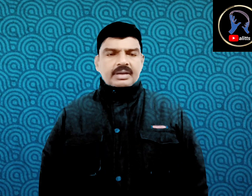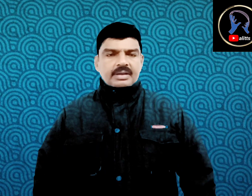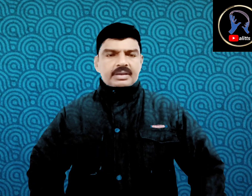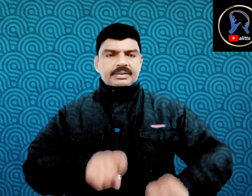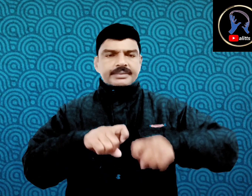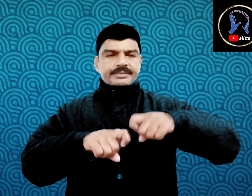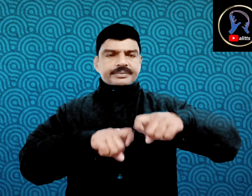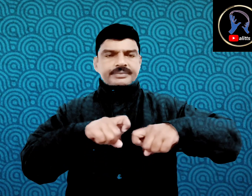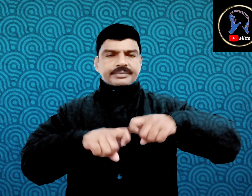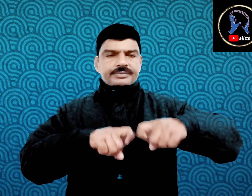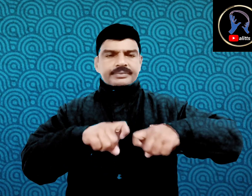लड़ना